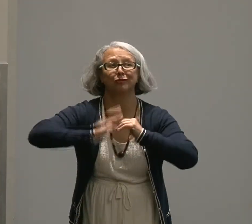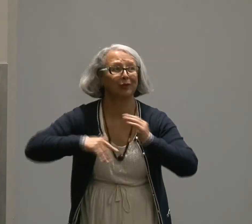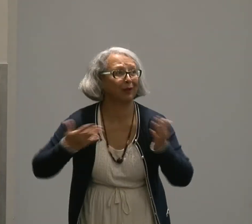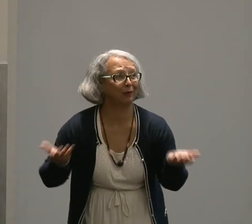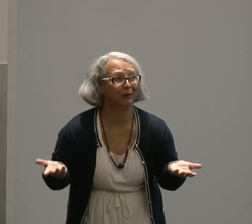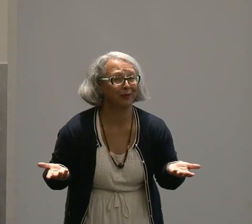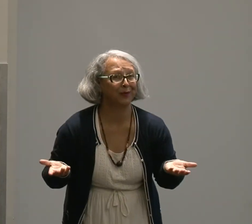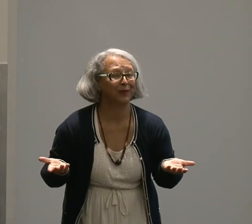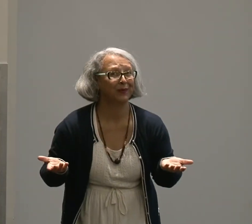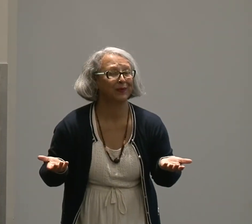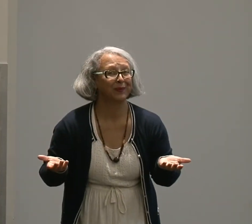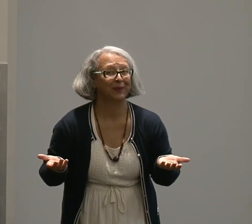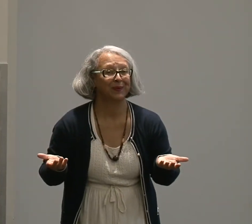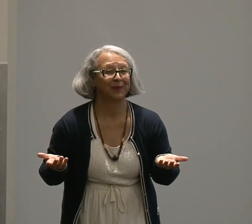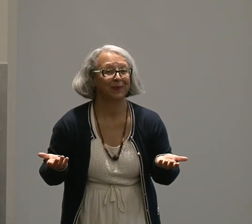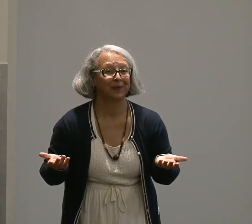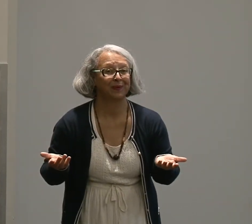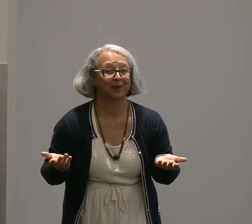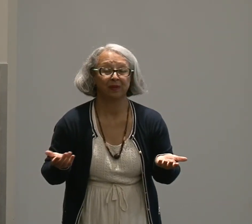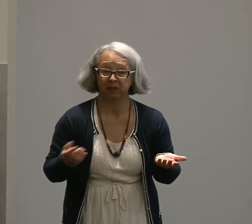Não tem profissionais.